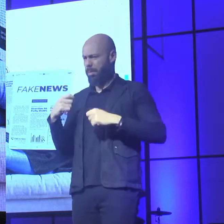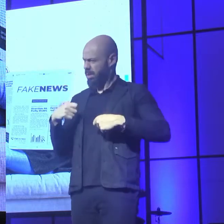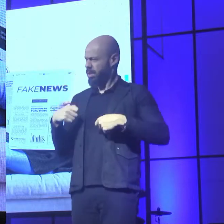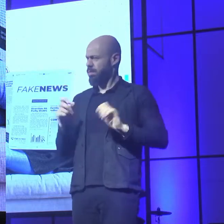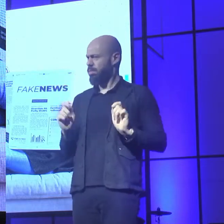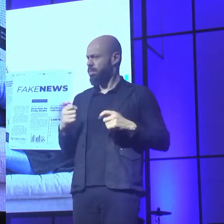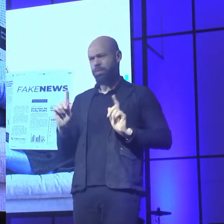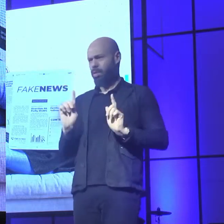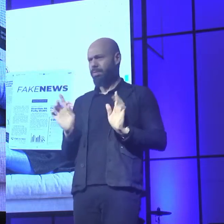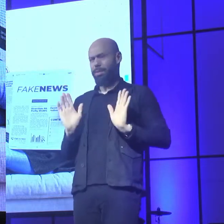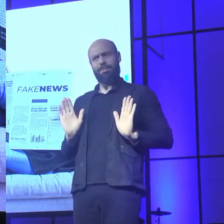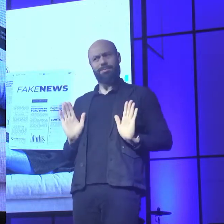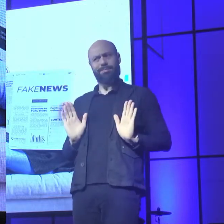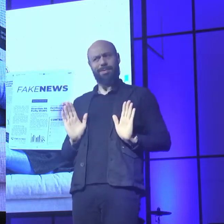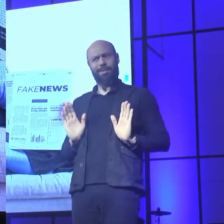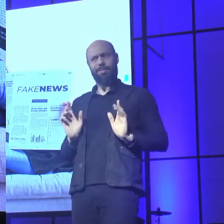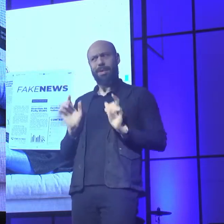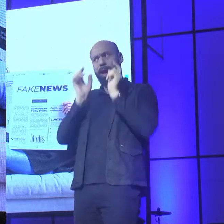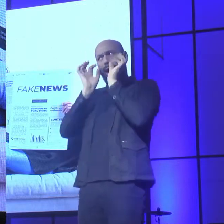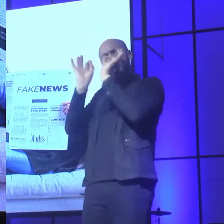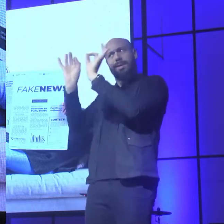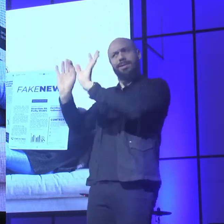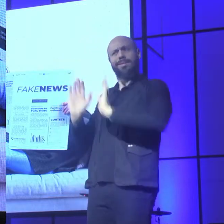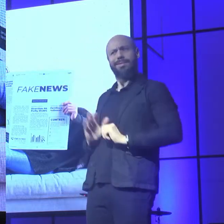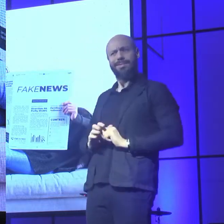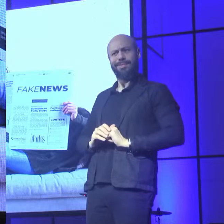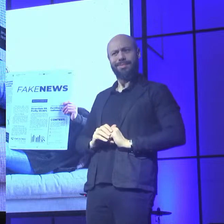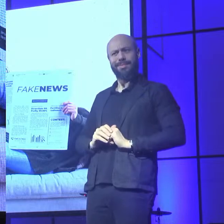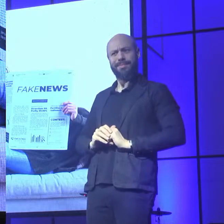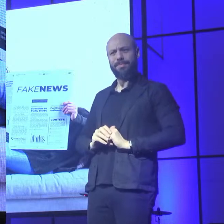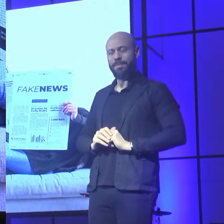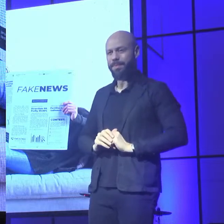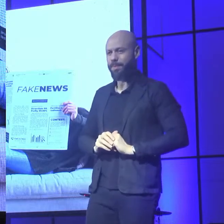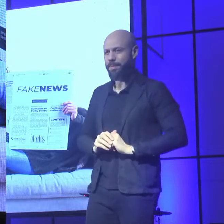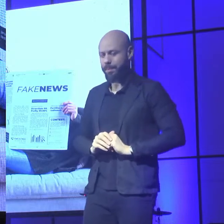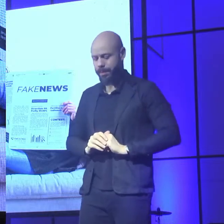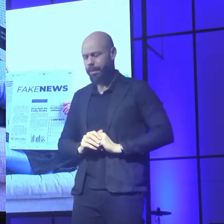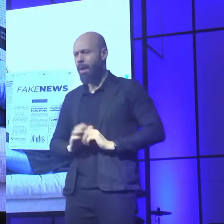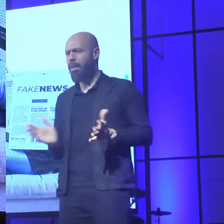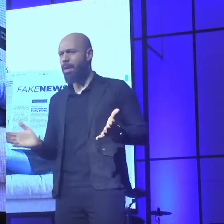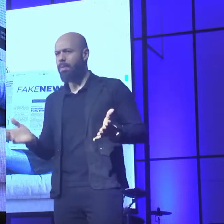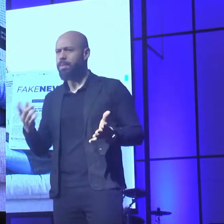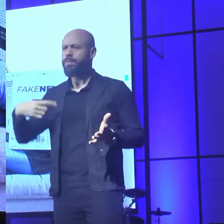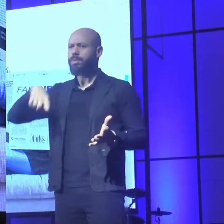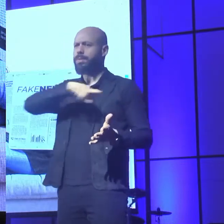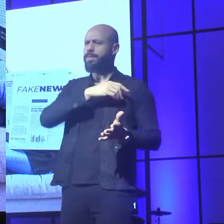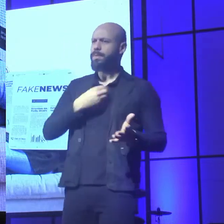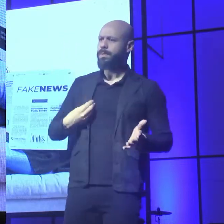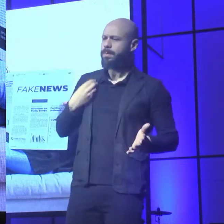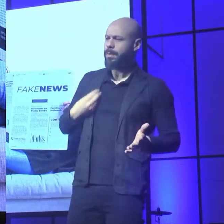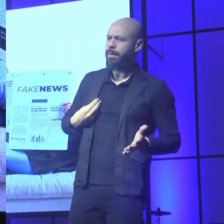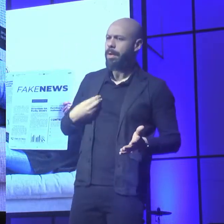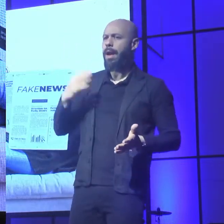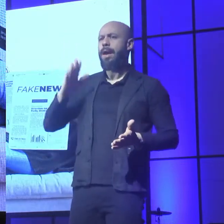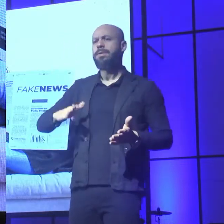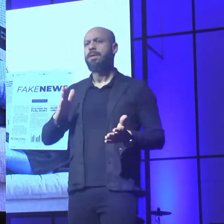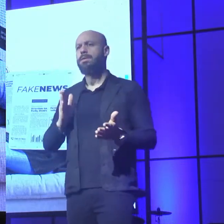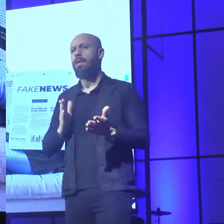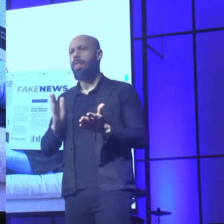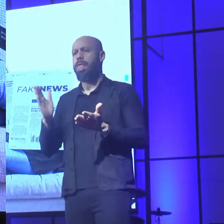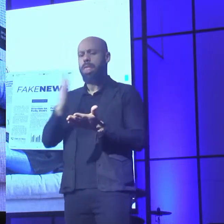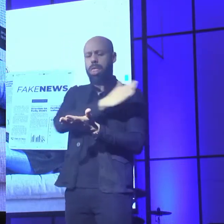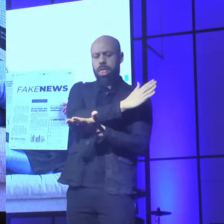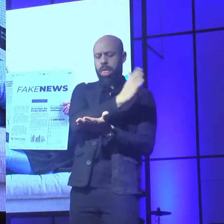é que muitas vezes nós acreditamos, nós direcionamos a nossa vida, o nosso futuro em cima